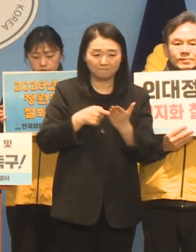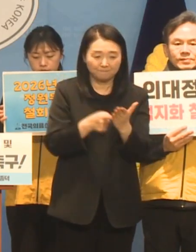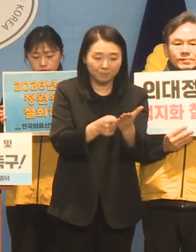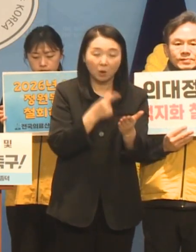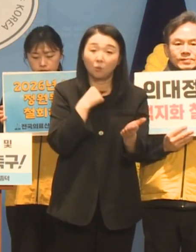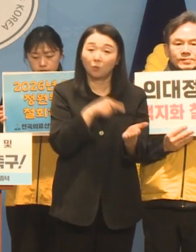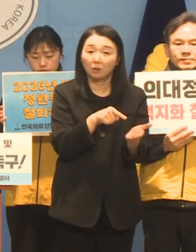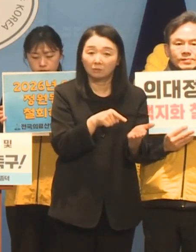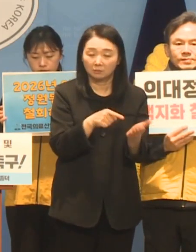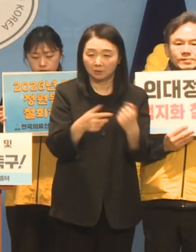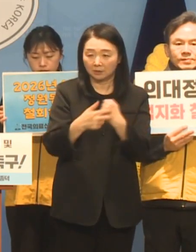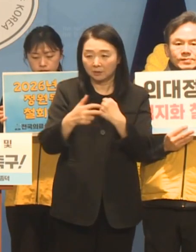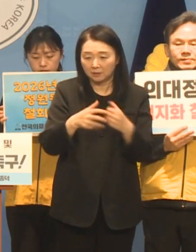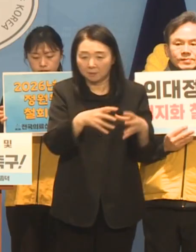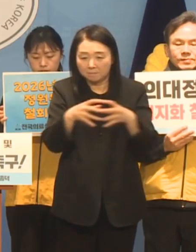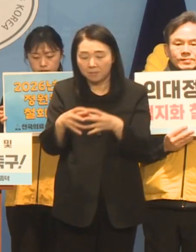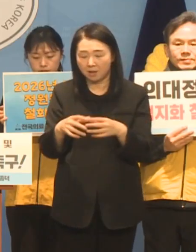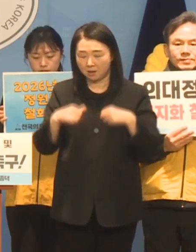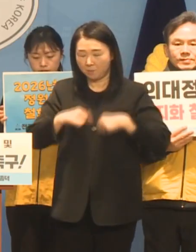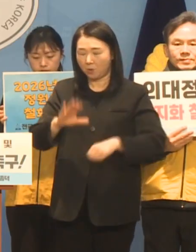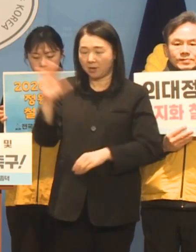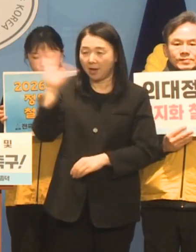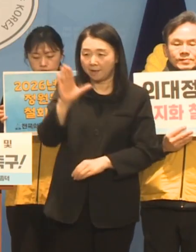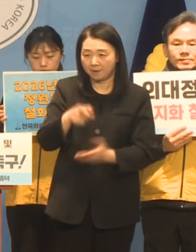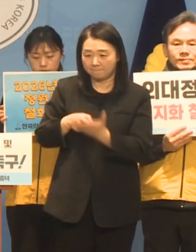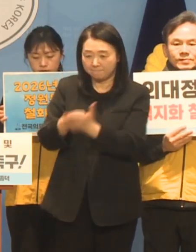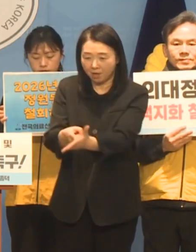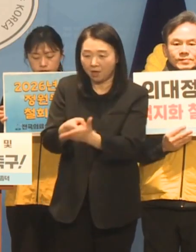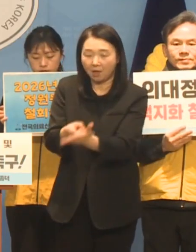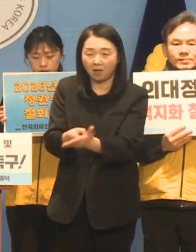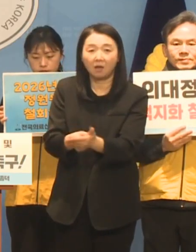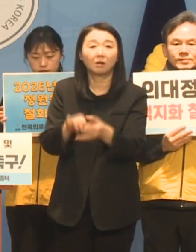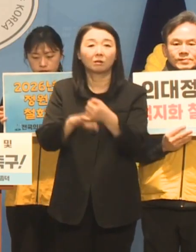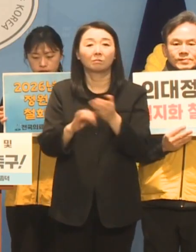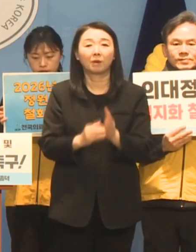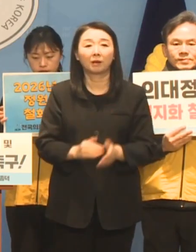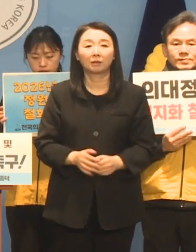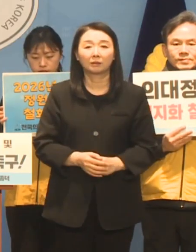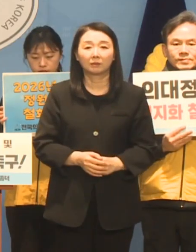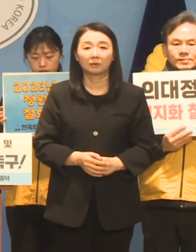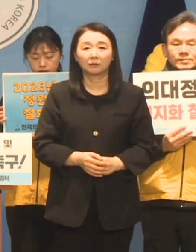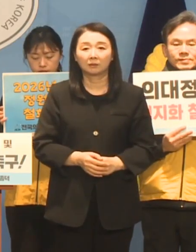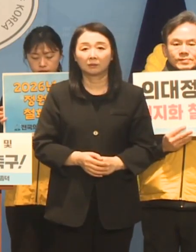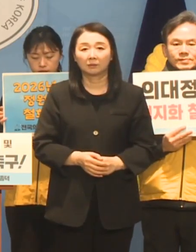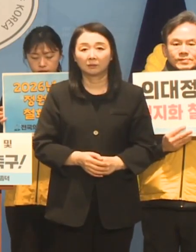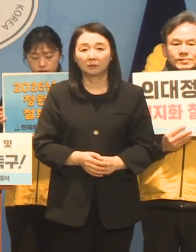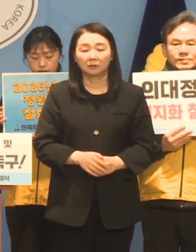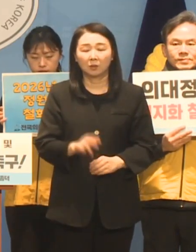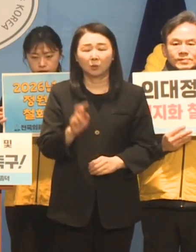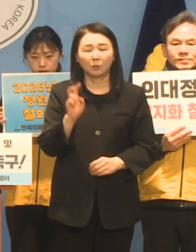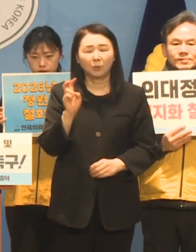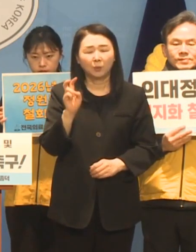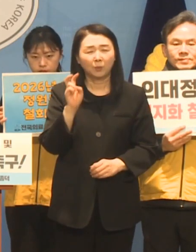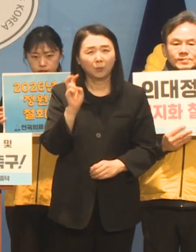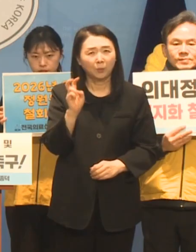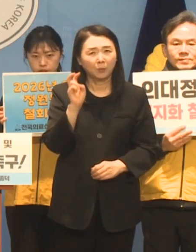추진했고 의사 집단에 굴복하지 않겠다고 당당하게 약속했습니다. 저희 역시 설마 하면서도 너무나